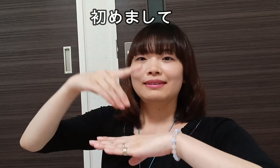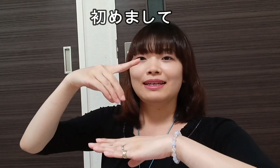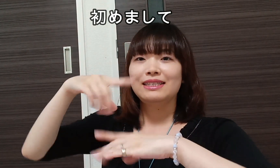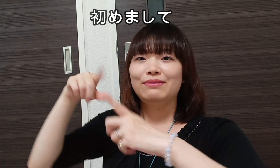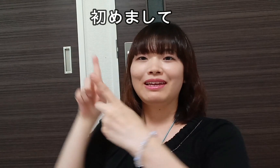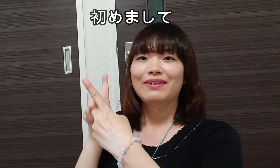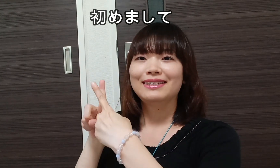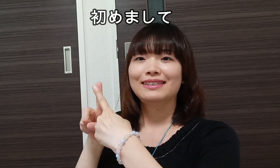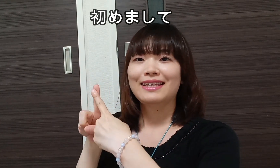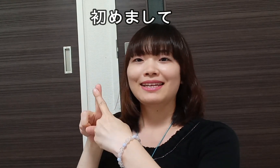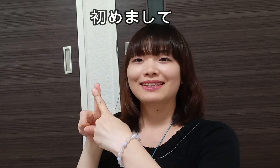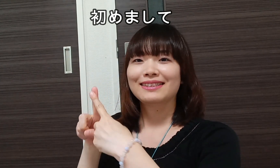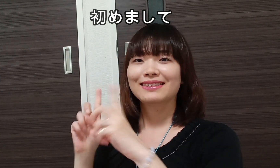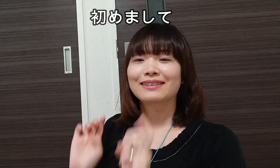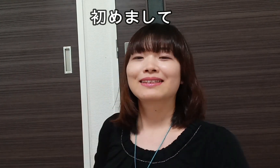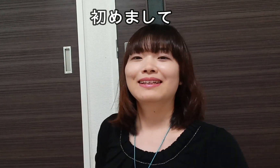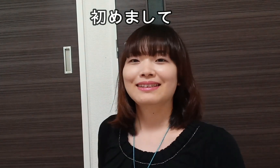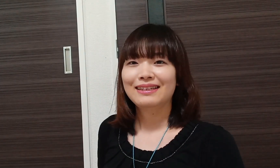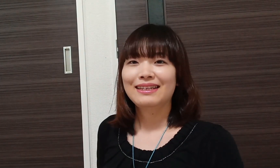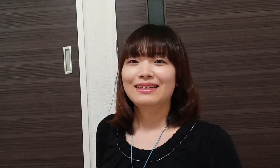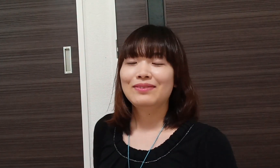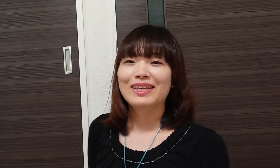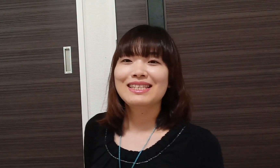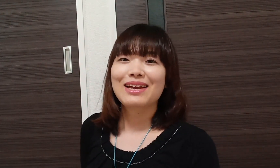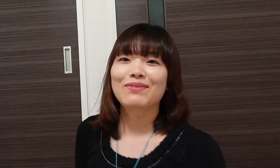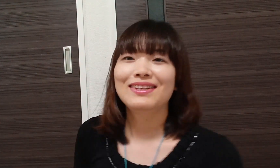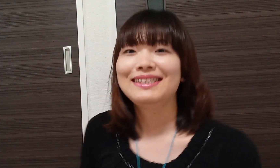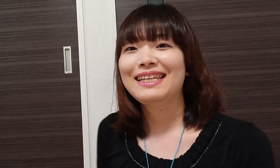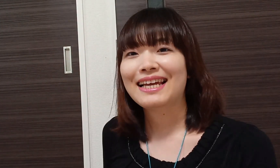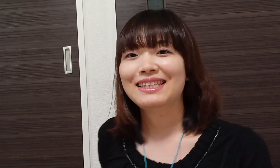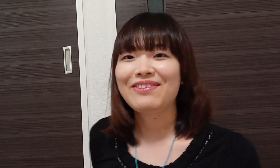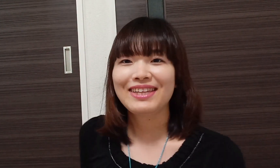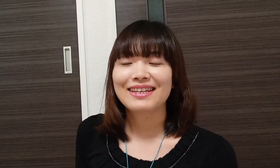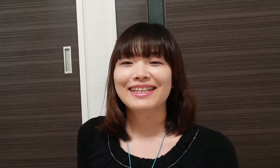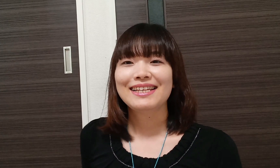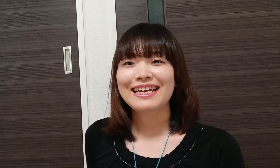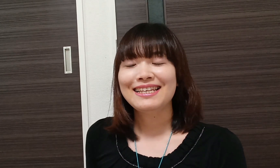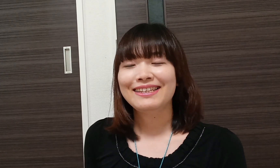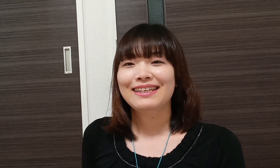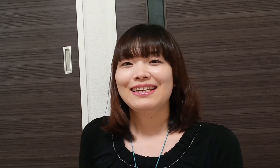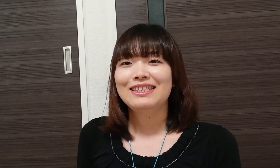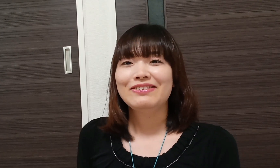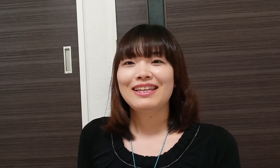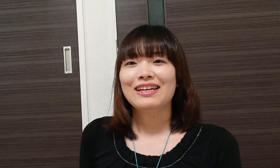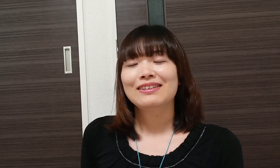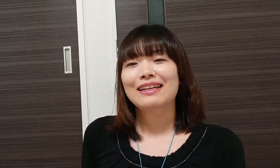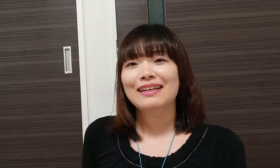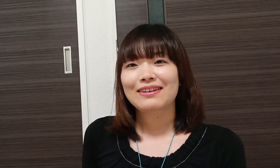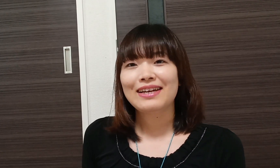はじめまして。皆さんもぜひやってみてください。手話でお話